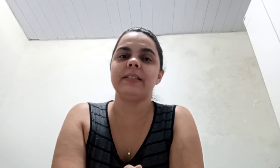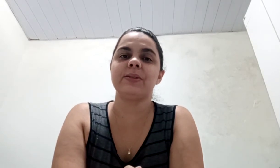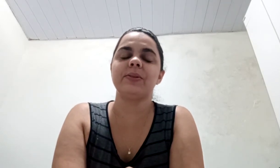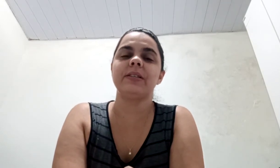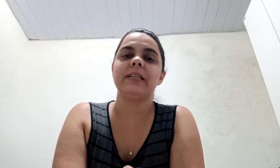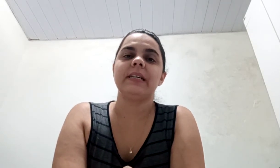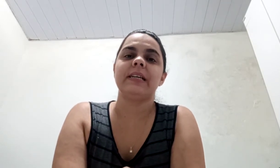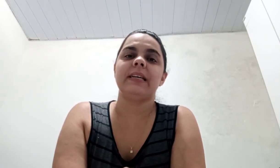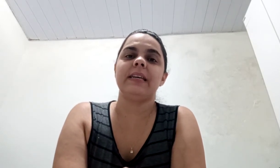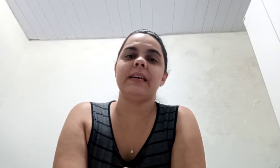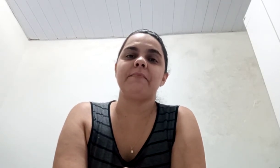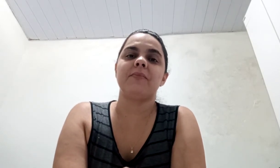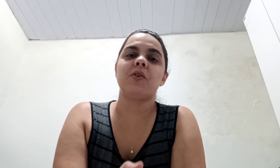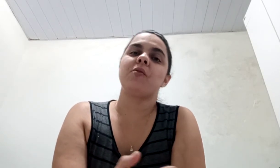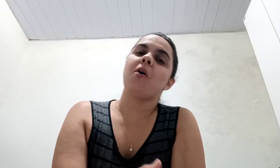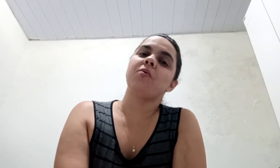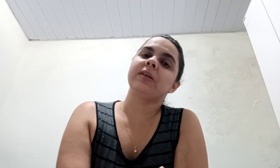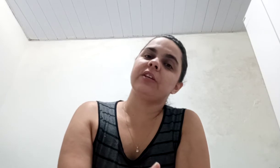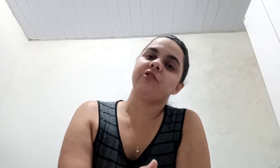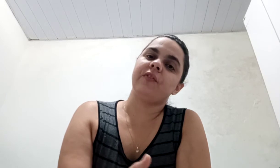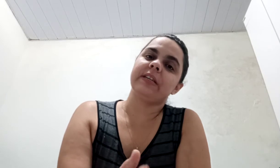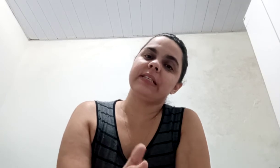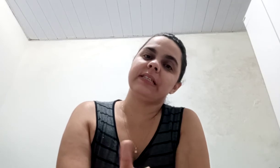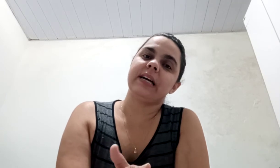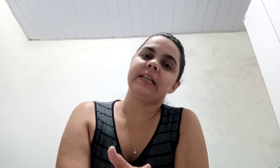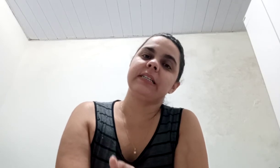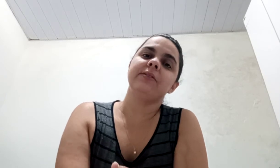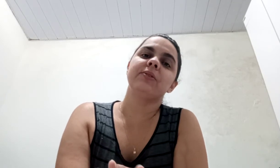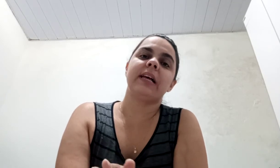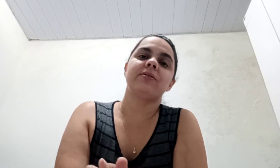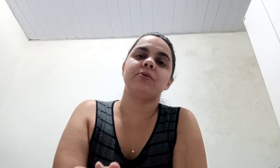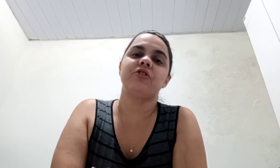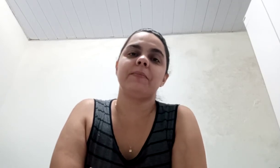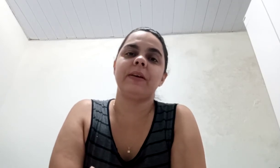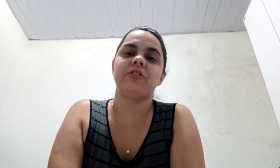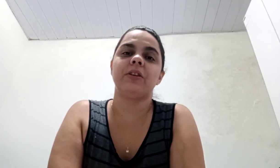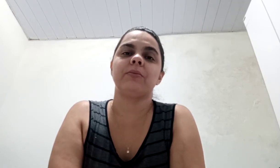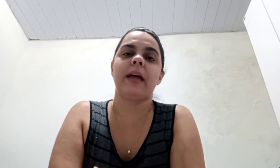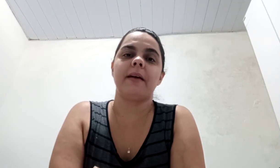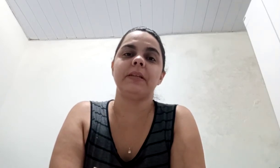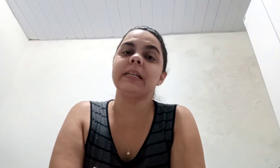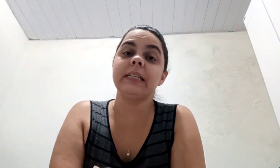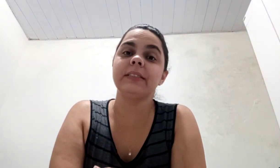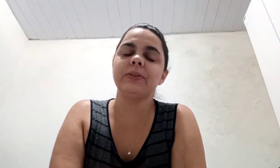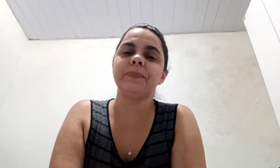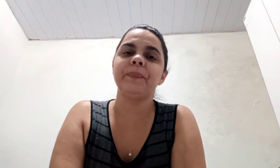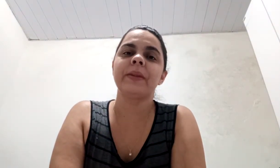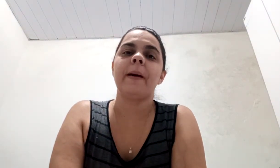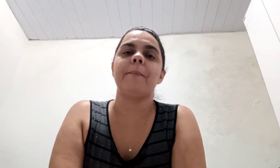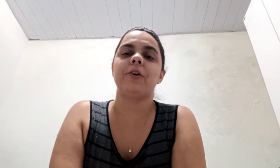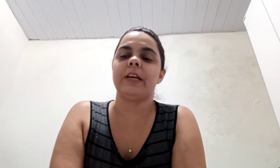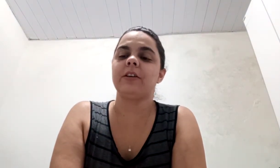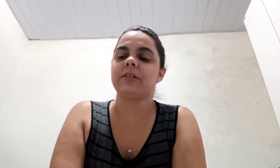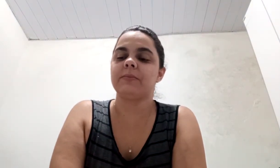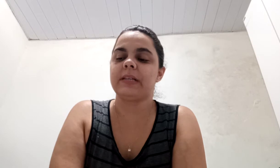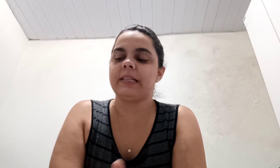isso? E com uma sexta-feira se encerrando, os assuntos também estão terminando. Porém, nós vamos ainda